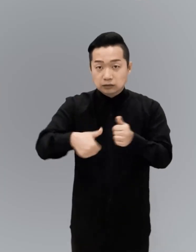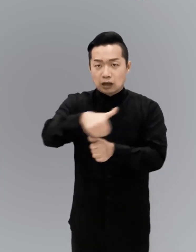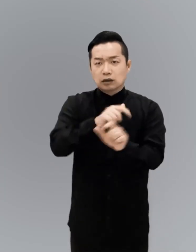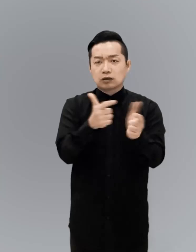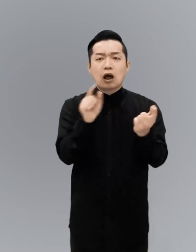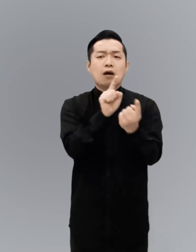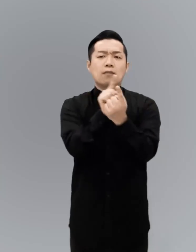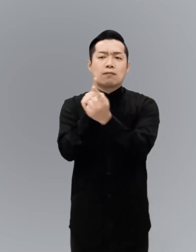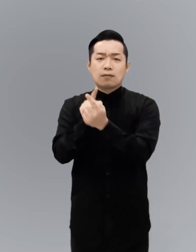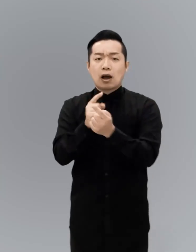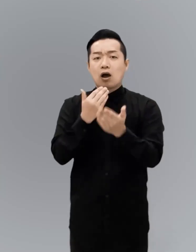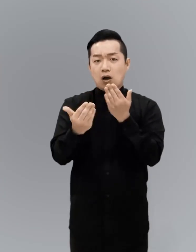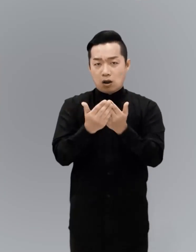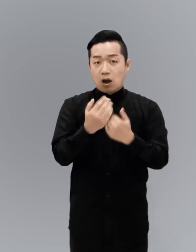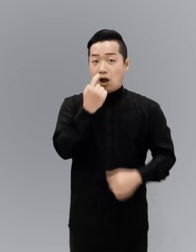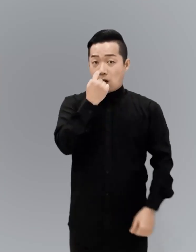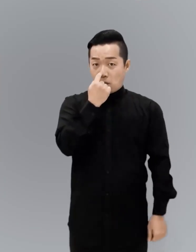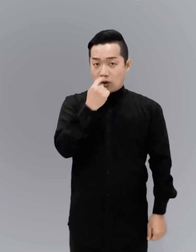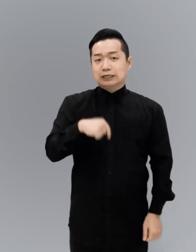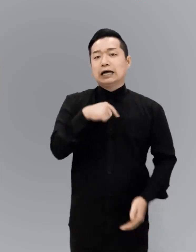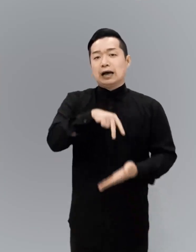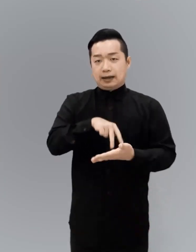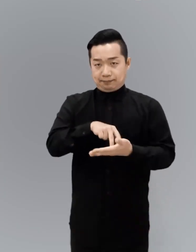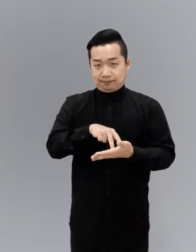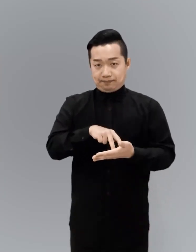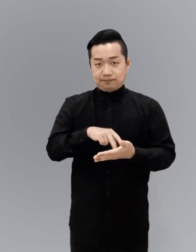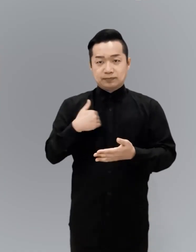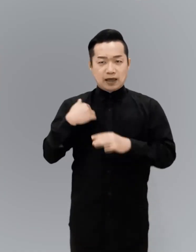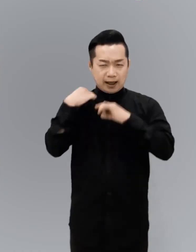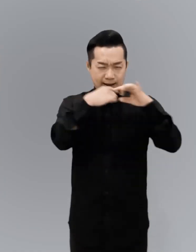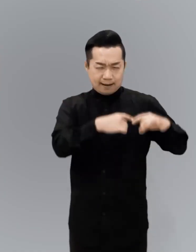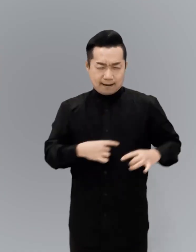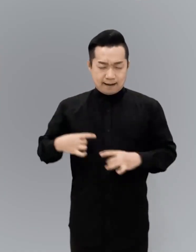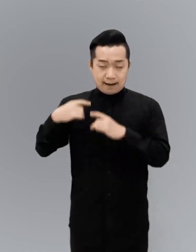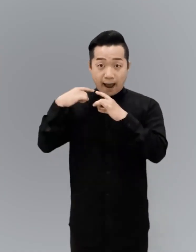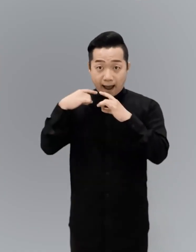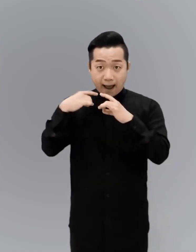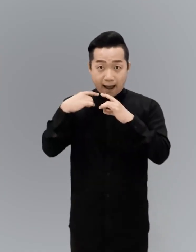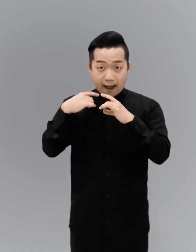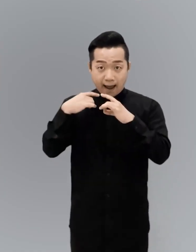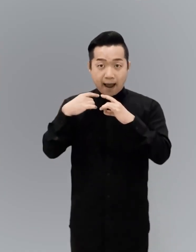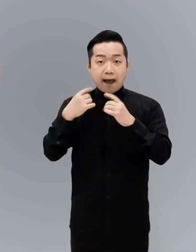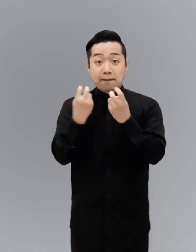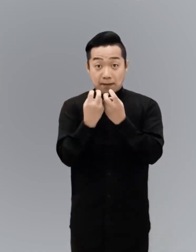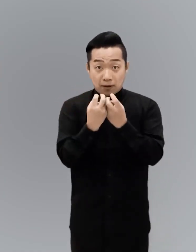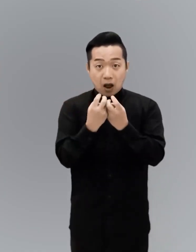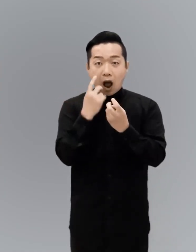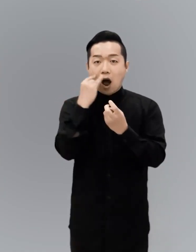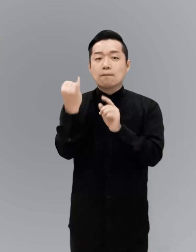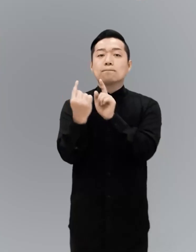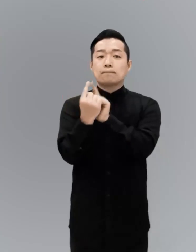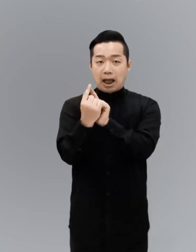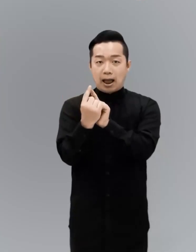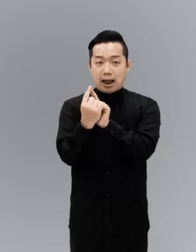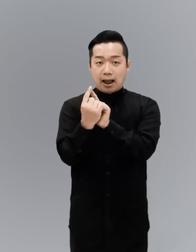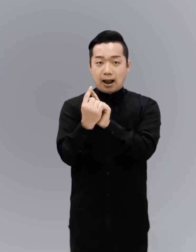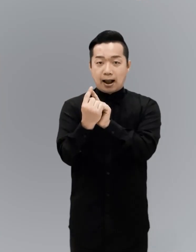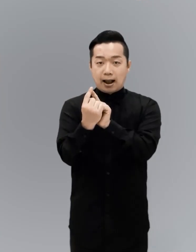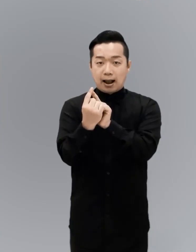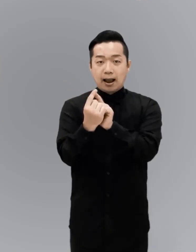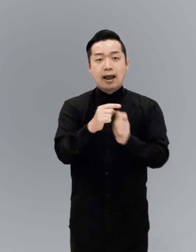가지의 상황들을 겪으면서 스스로가 자립하고 모든 감각을 총동원해서 엄마를